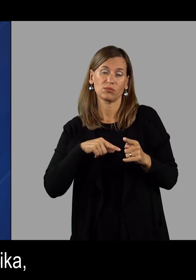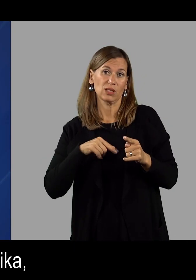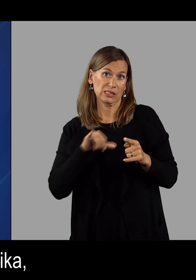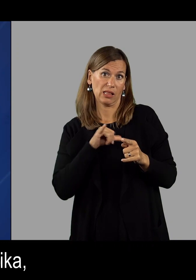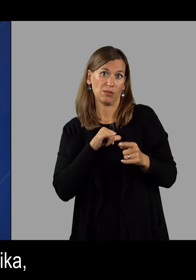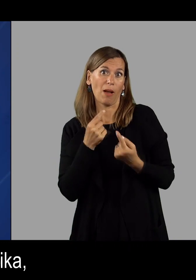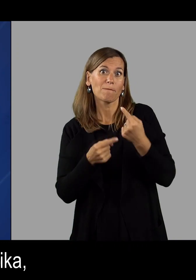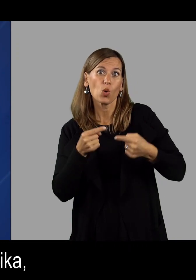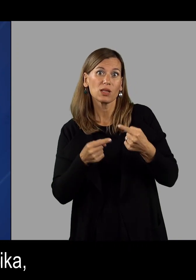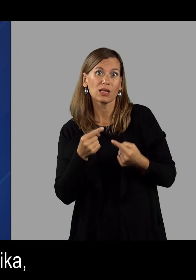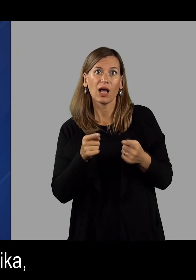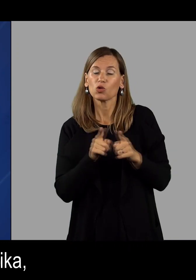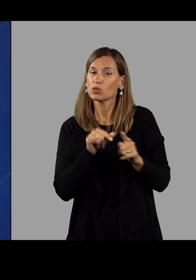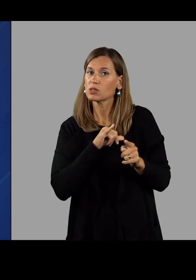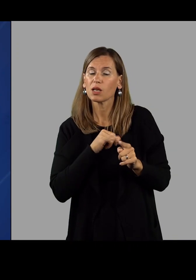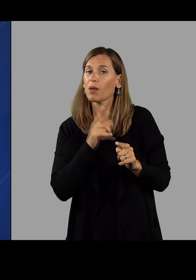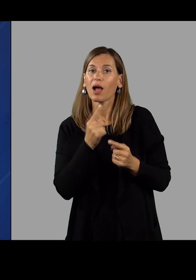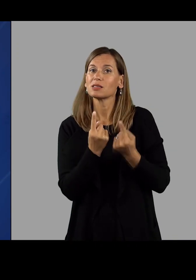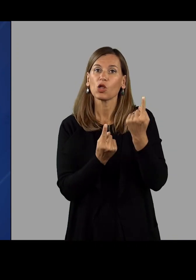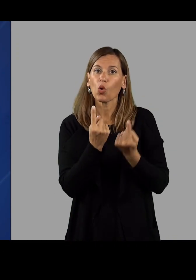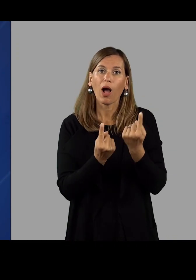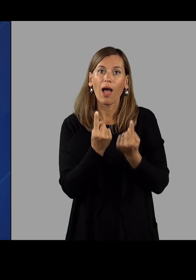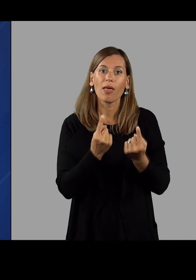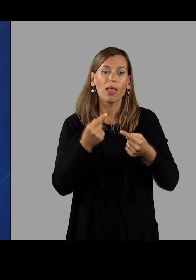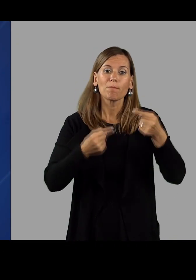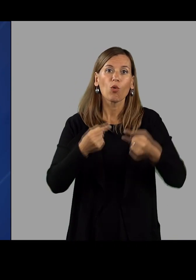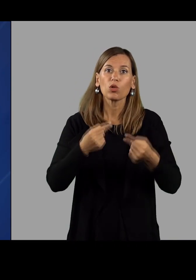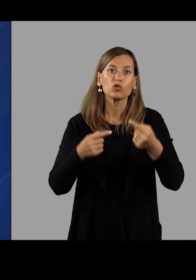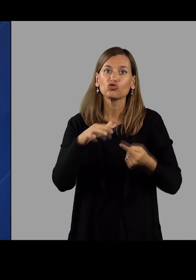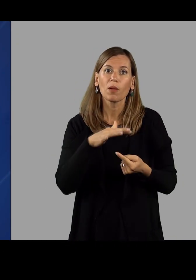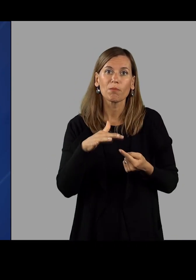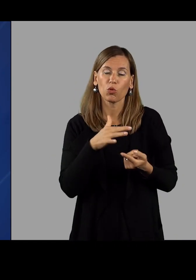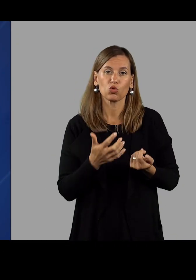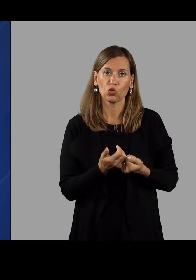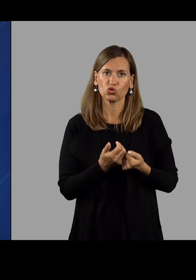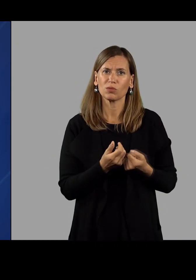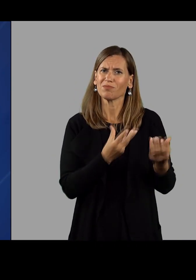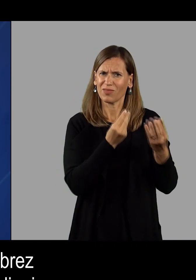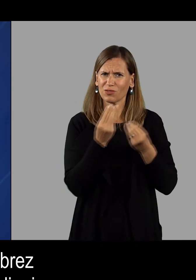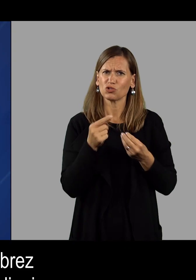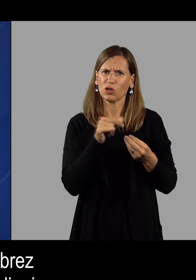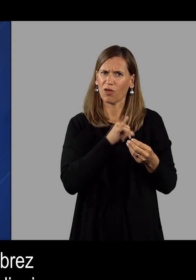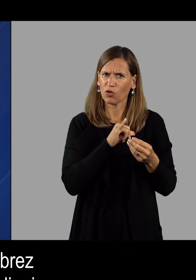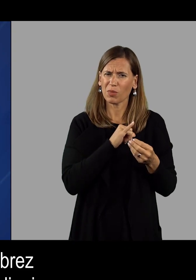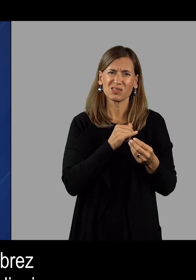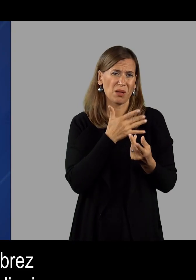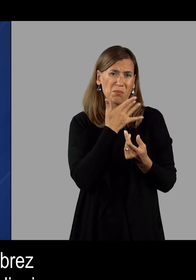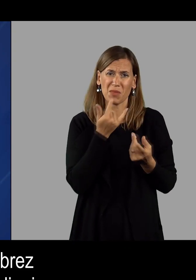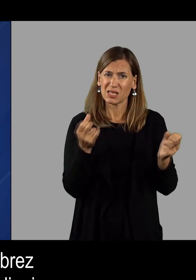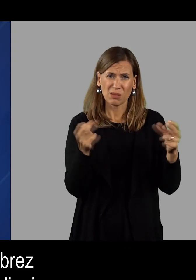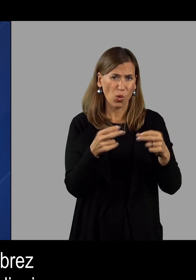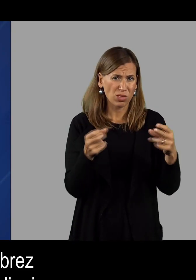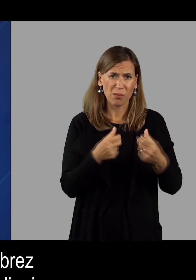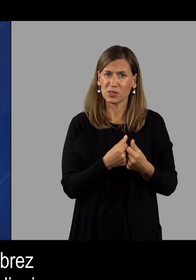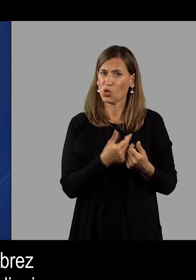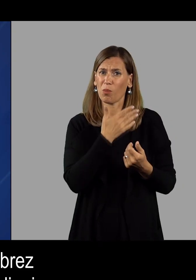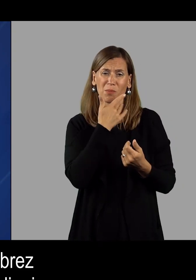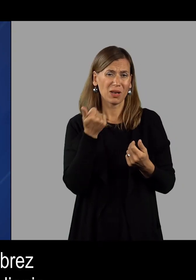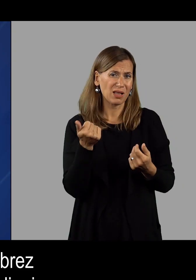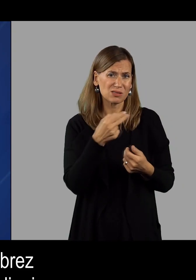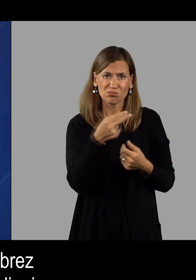nas zanima politika, tudi nas zanima, kaj vse se dogaja na politični sceni. In večino teh informacij je brez podnapisov,